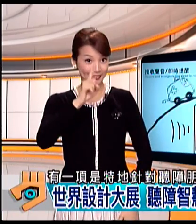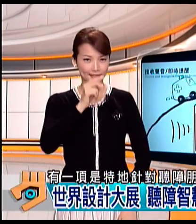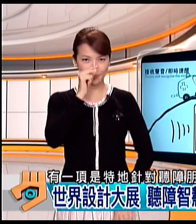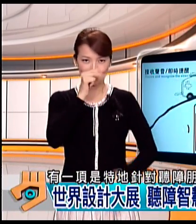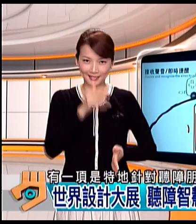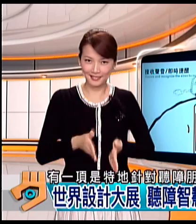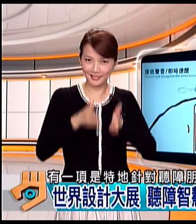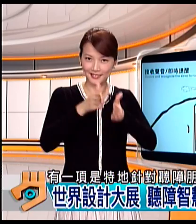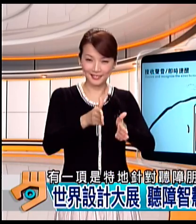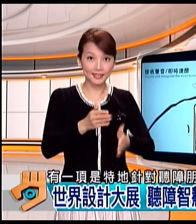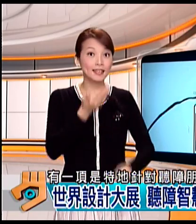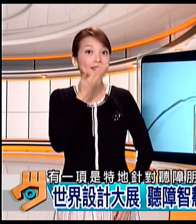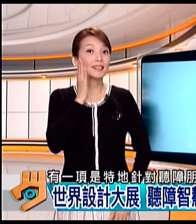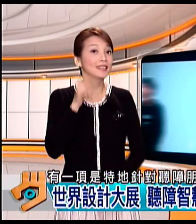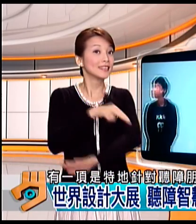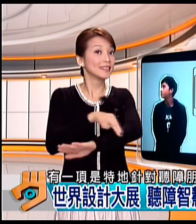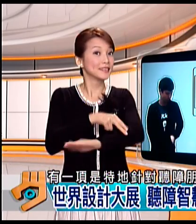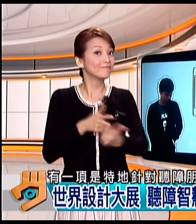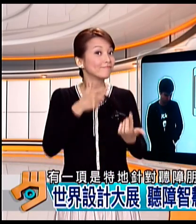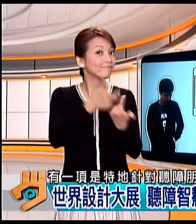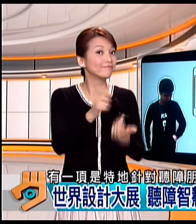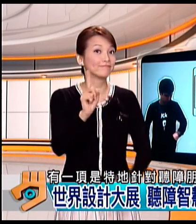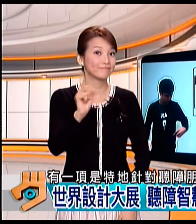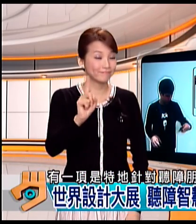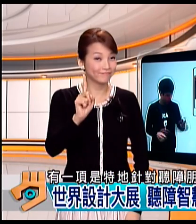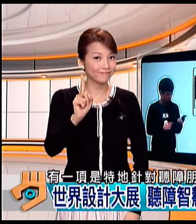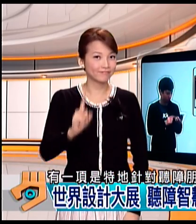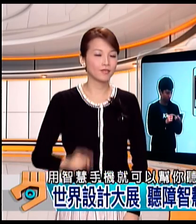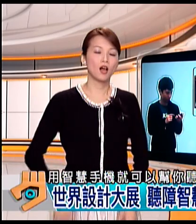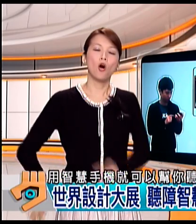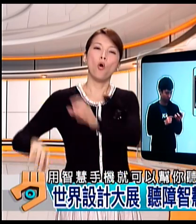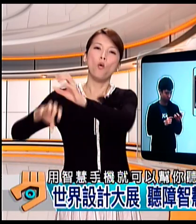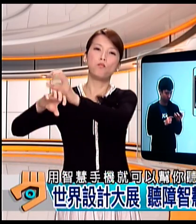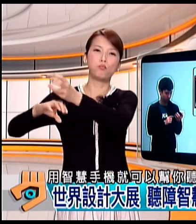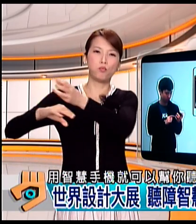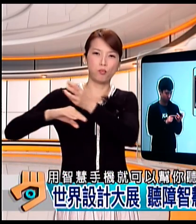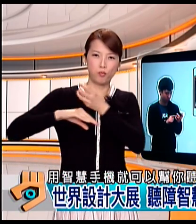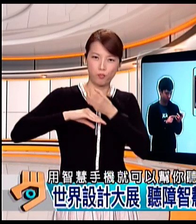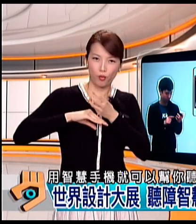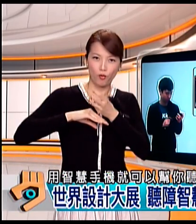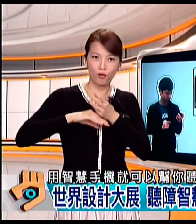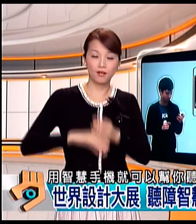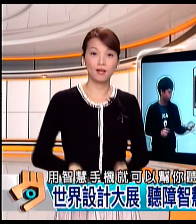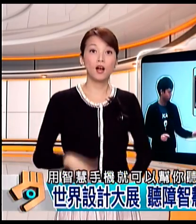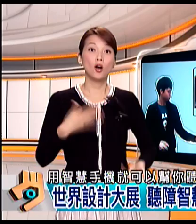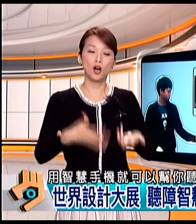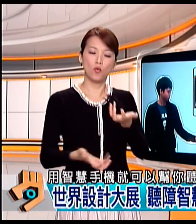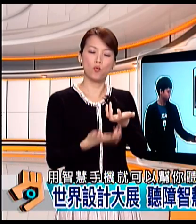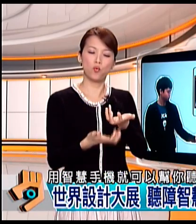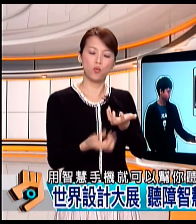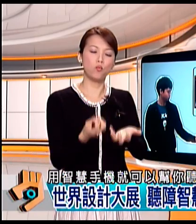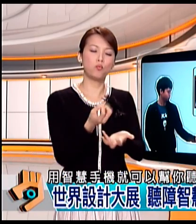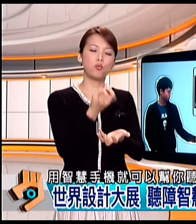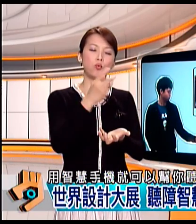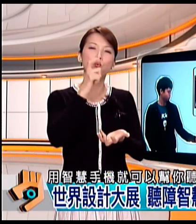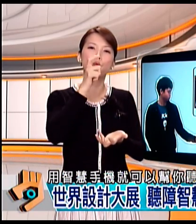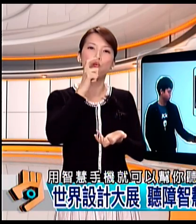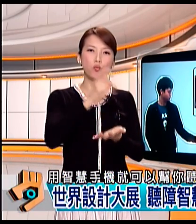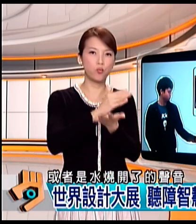是特地针对听障朋友的设计哦，用智慧手机就可以帮您听到救护车接近或者